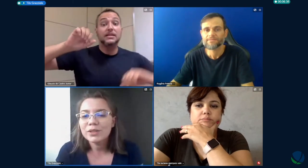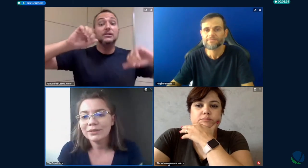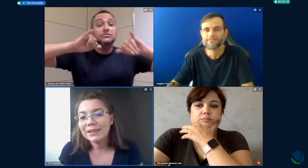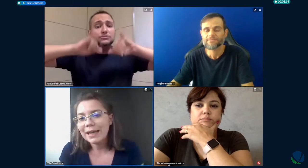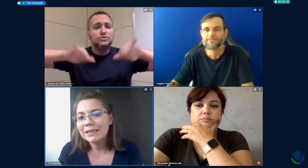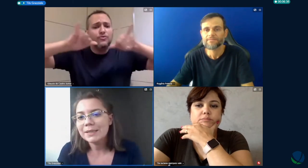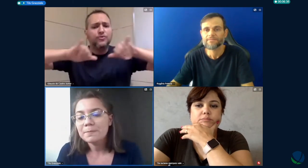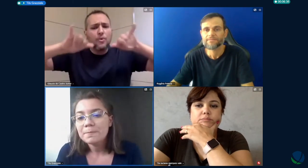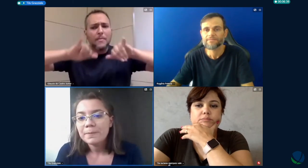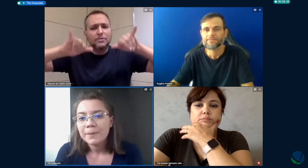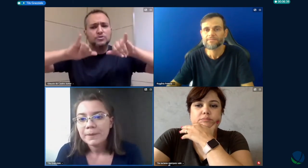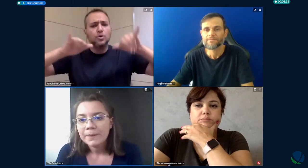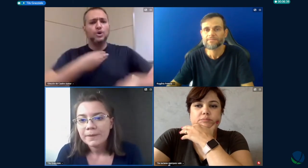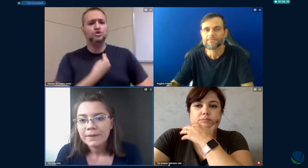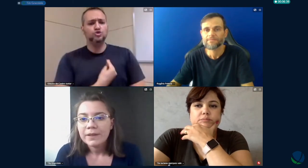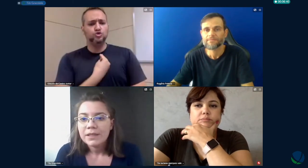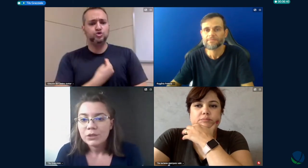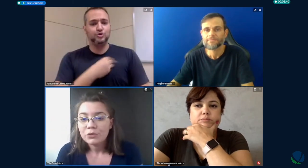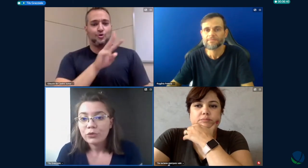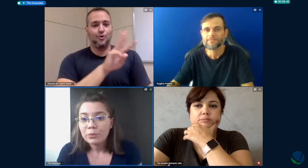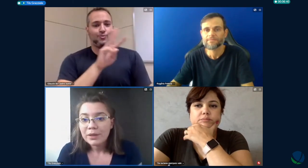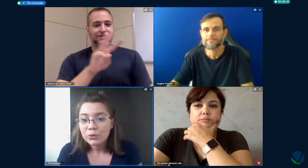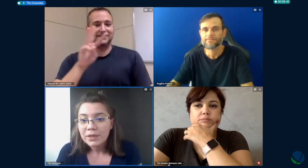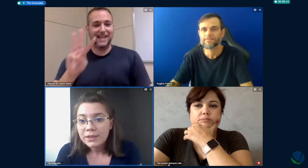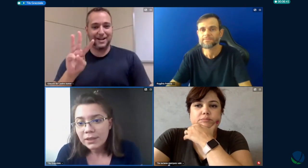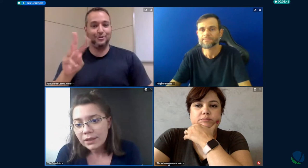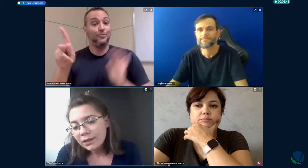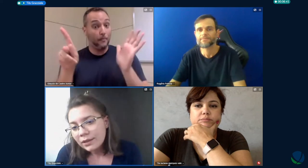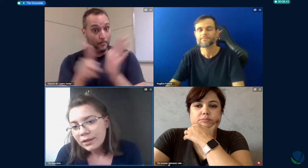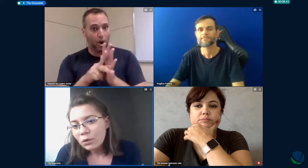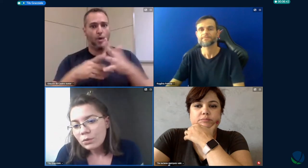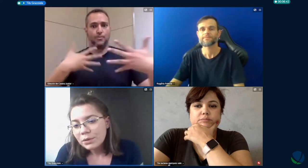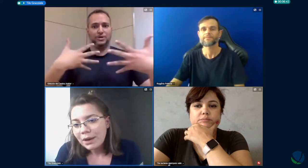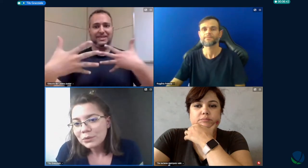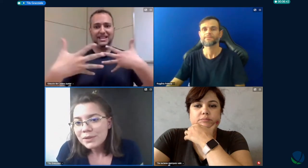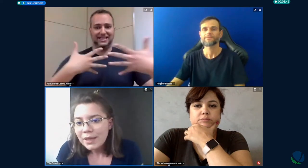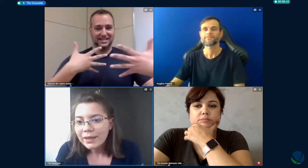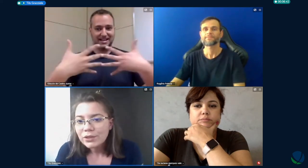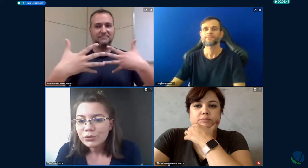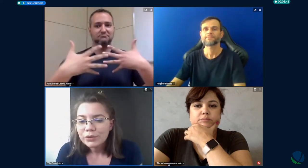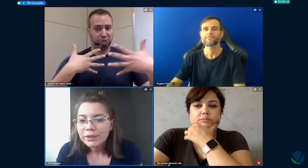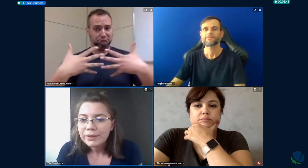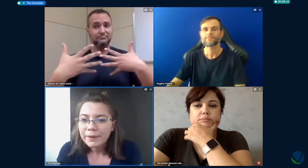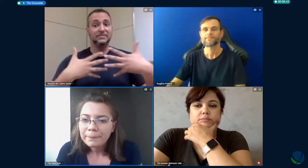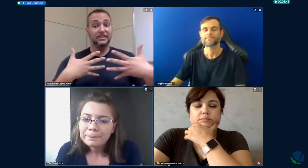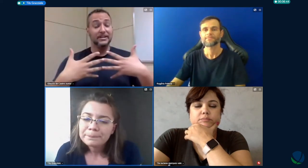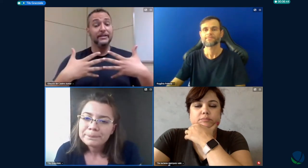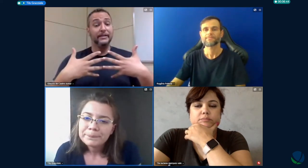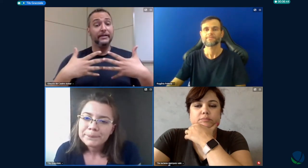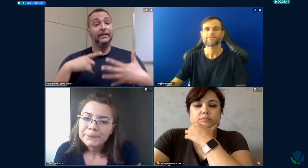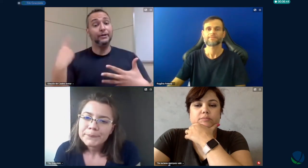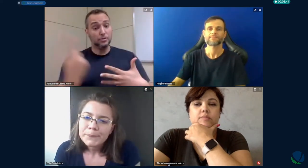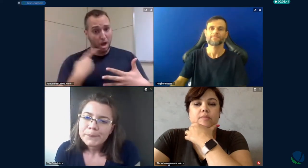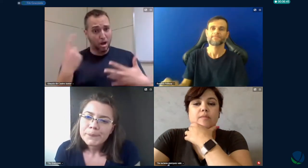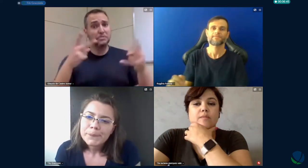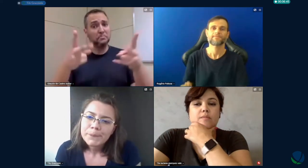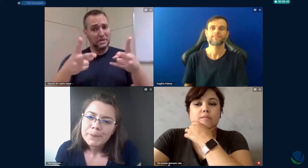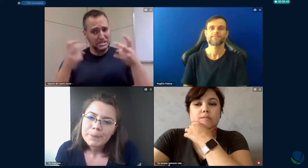Da discussão da análise. São informações que constam lá no site do DETRAN